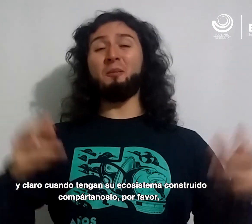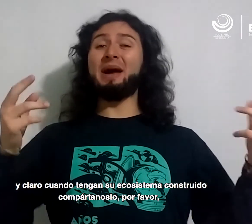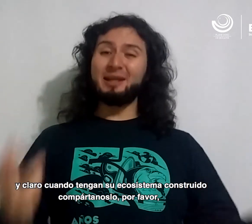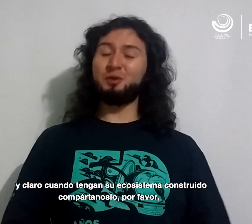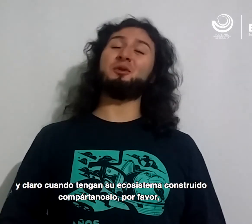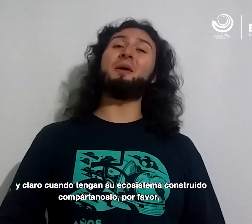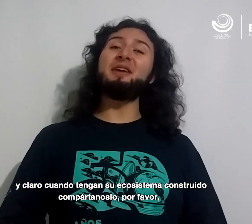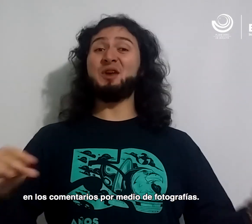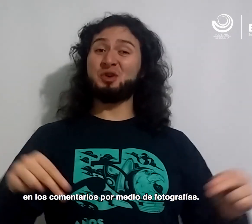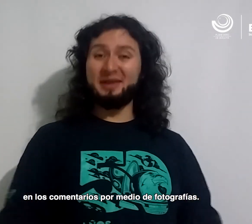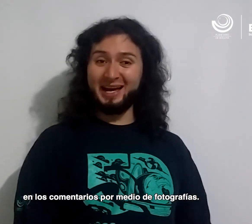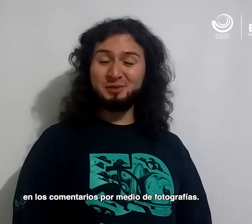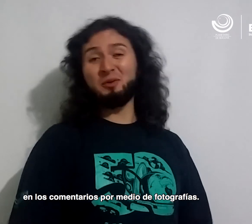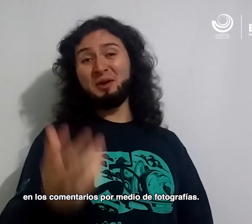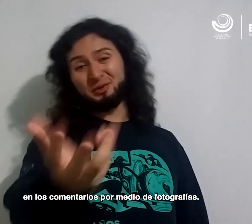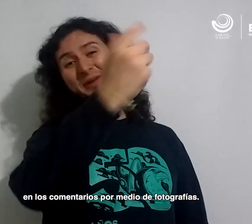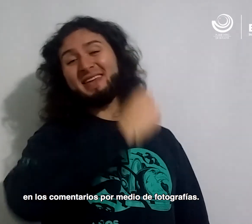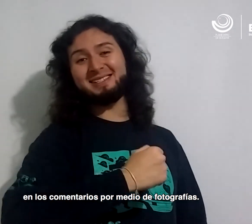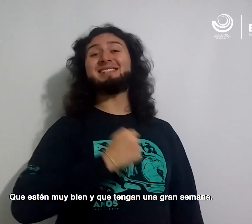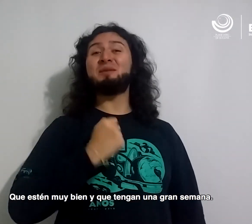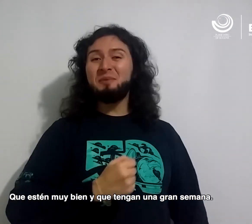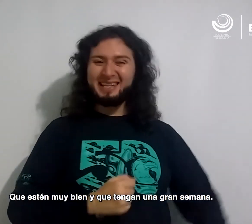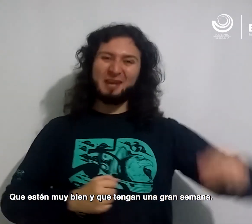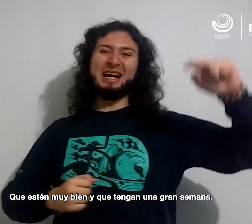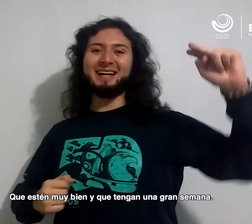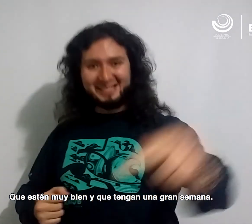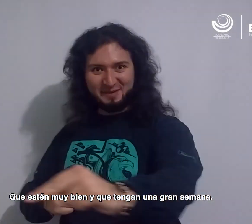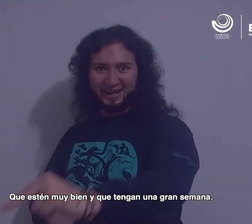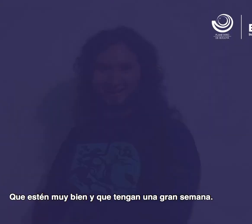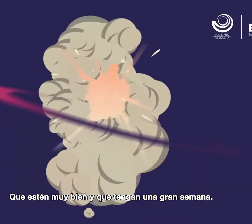compártanlo por favor en los comentarios por medio de fotografías. Que estén muy bien y tengan una gran semana.